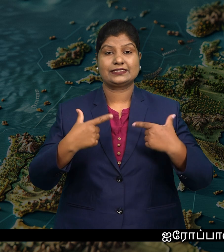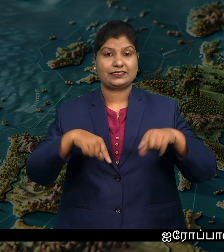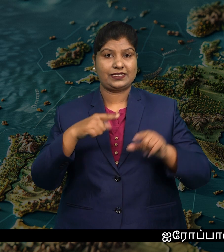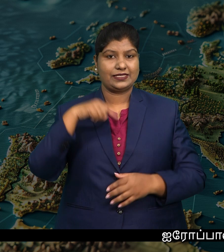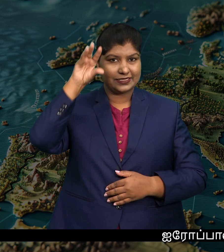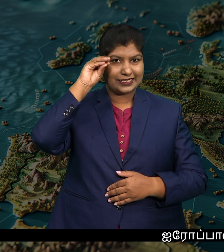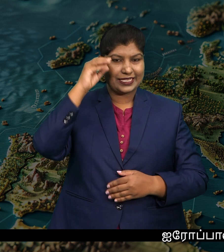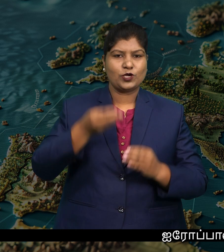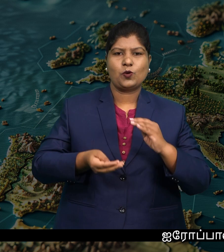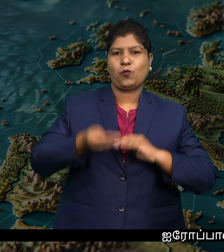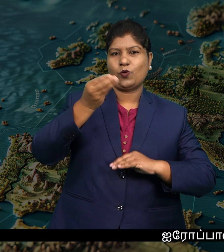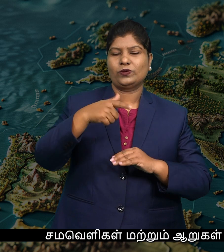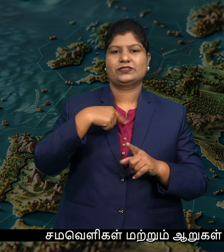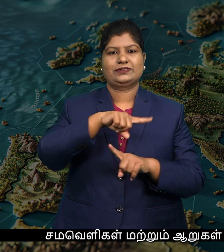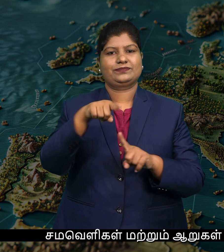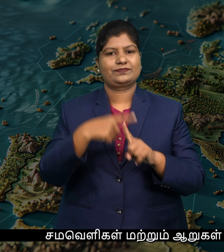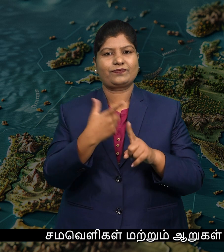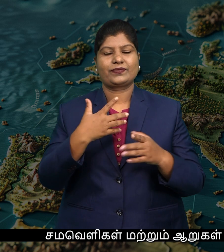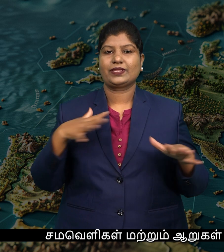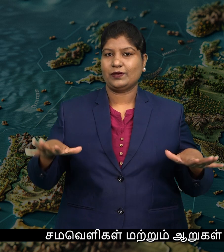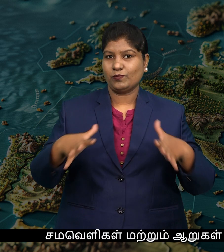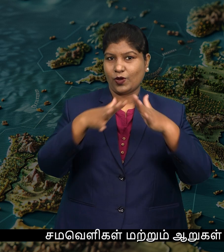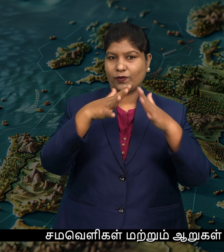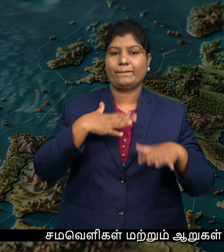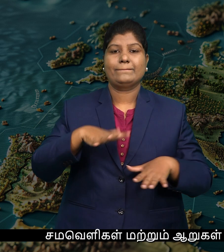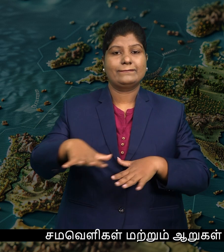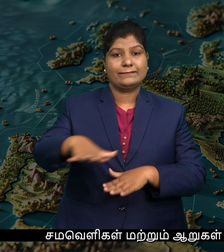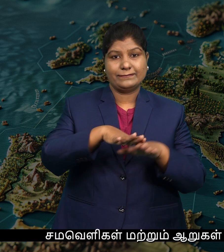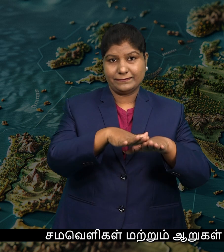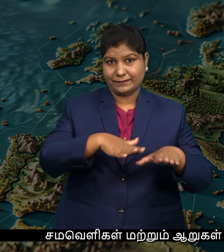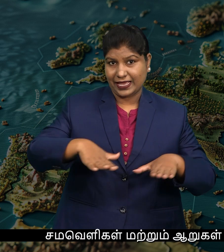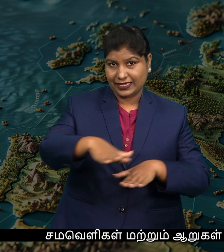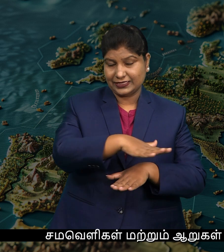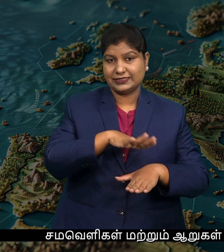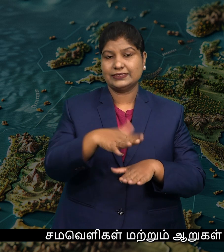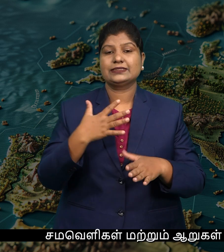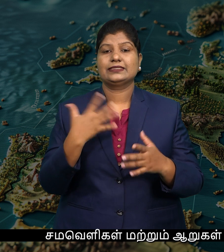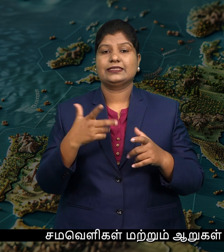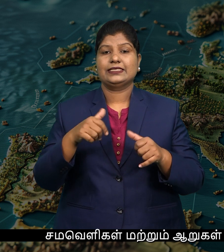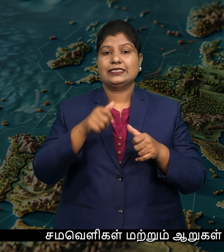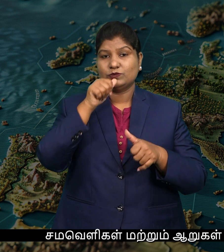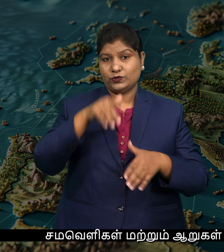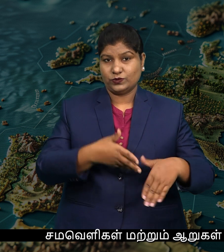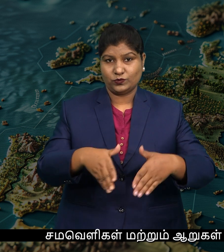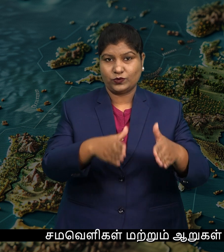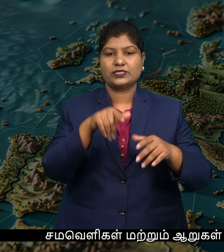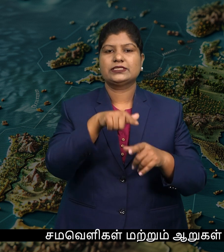ஐரோப்பாவின் மலைகள், சமவெளிகள் மற்றும் ஆறுகள் பற்றி மேலும் அறிந்து கொள்வோம்.